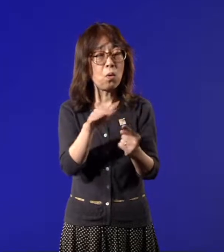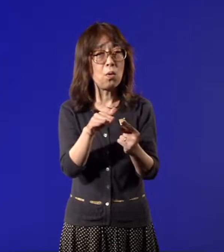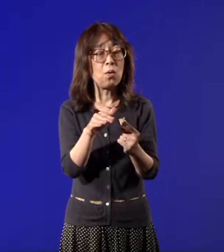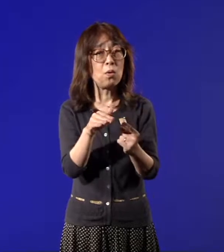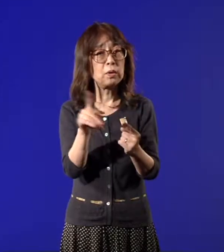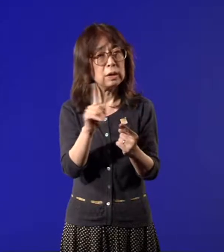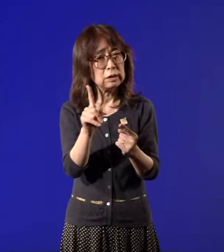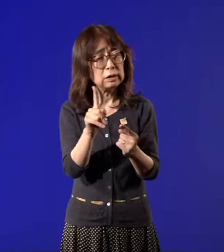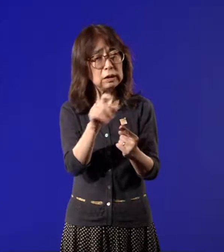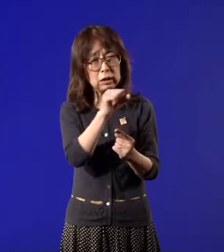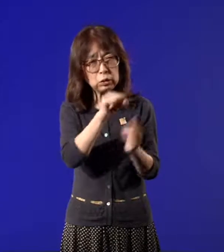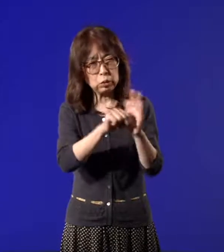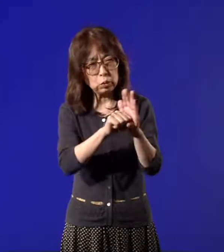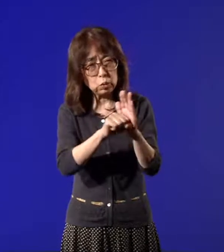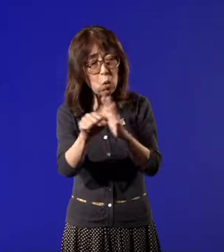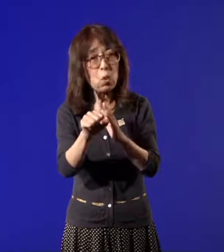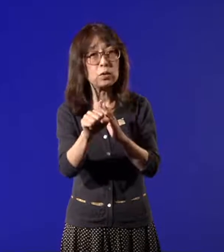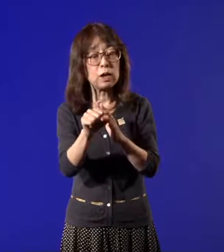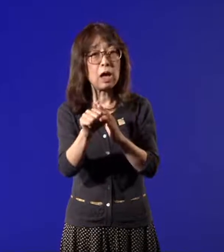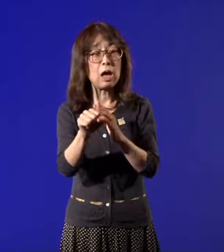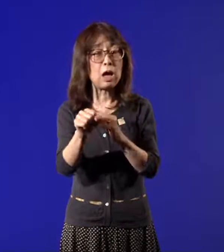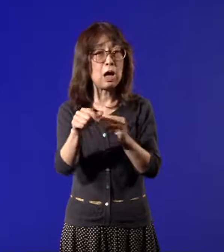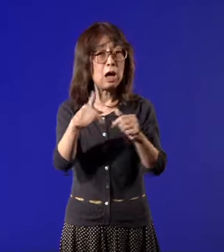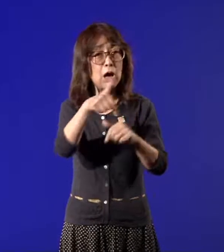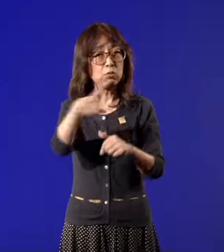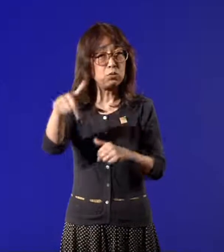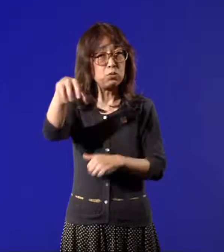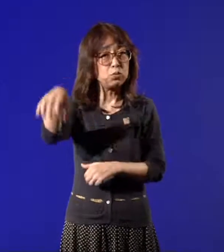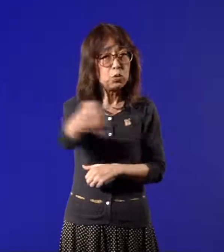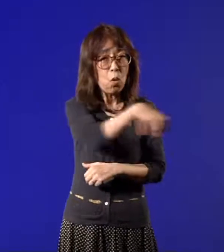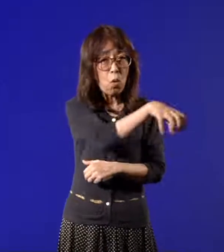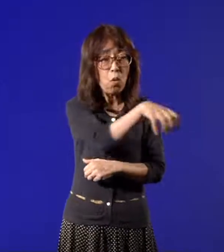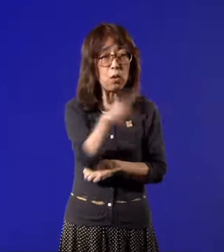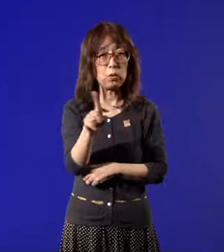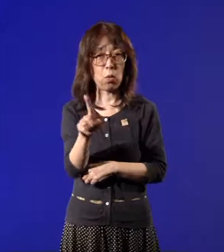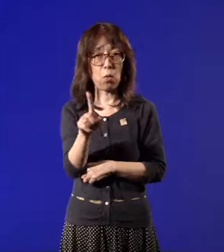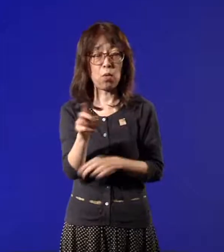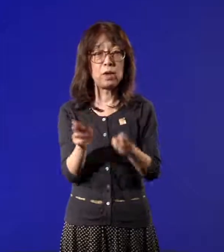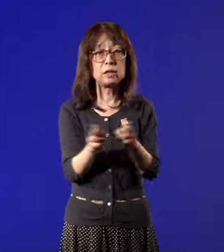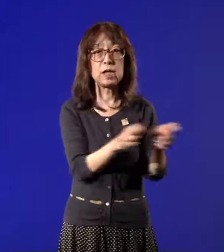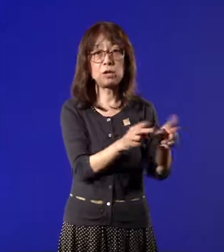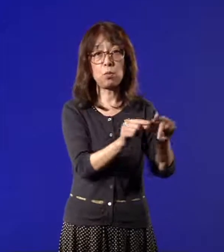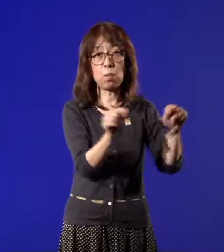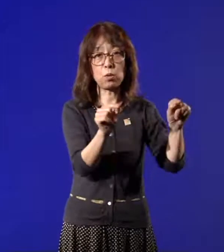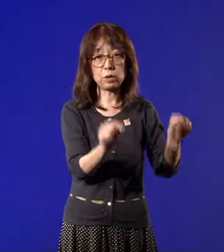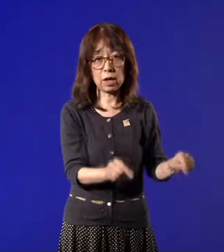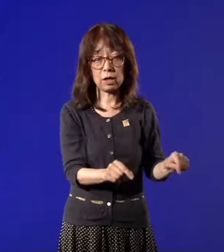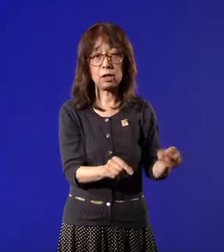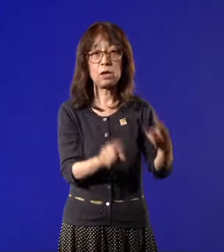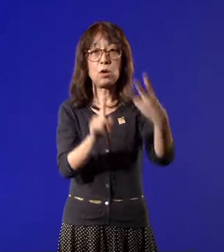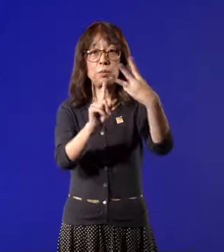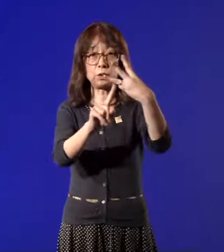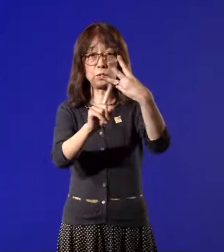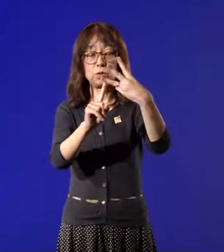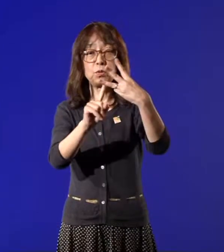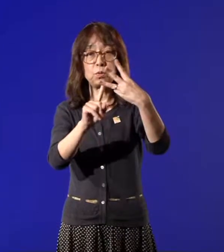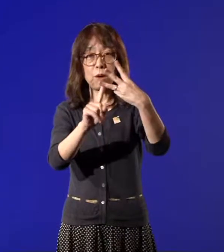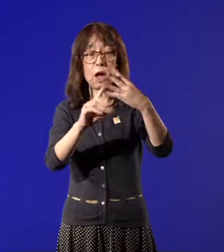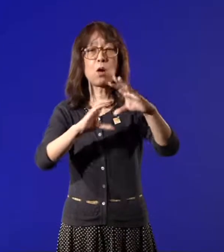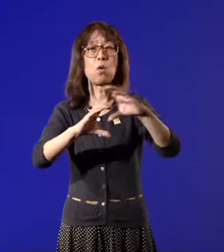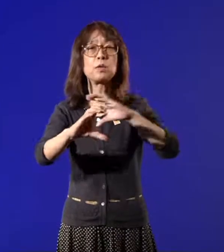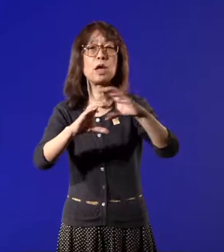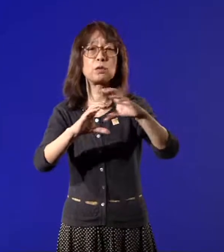な仕事部署というのはどうなのかという選定の問題の制度の問題それから3つ目がやっぱりコミュニケーションということ